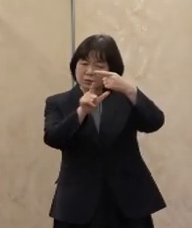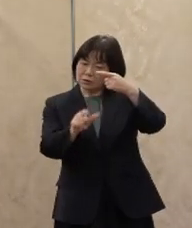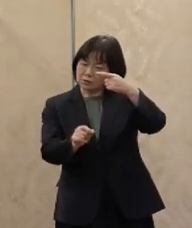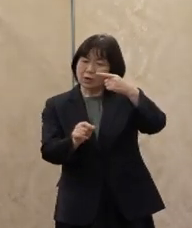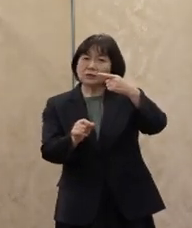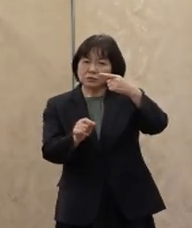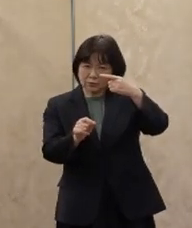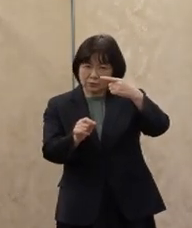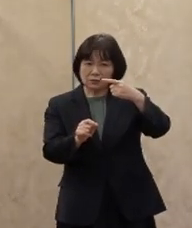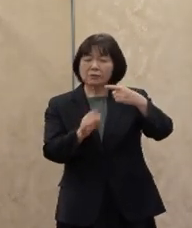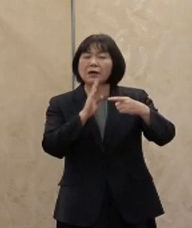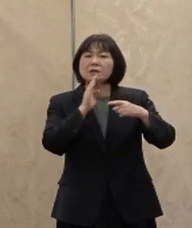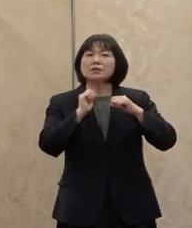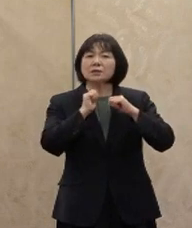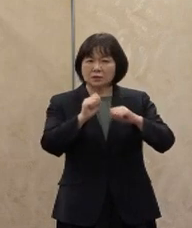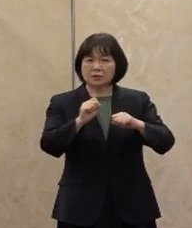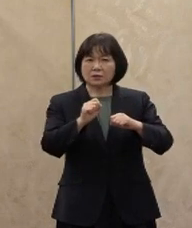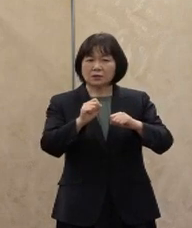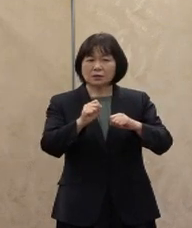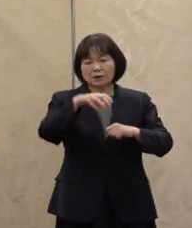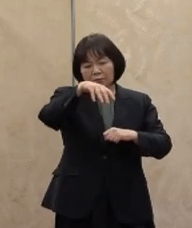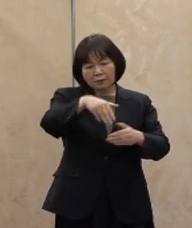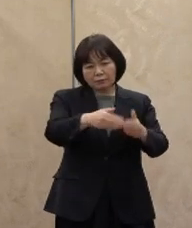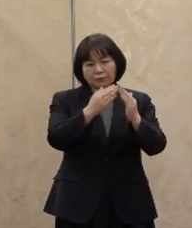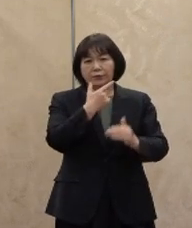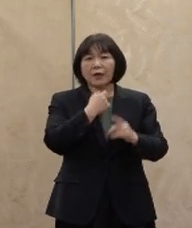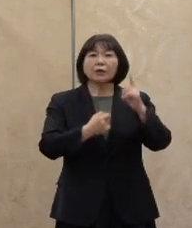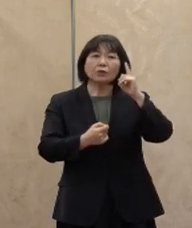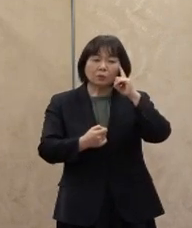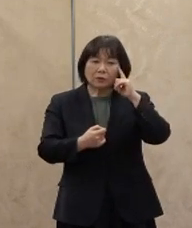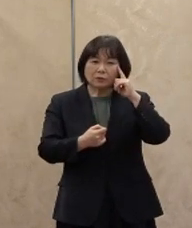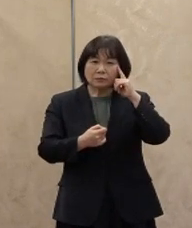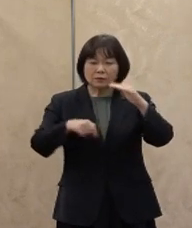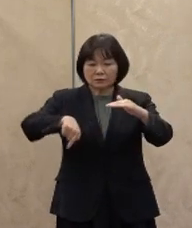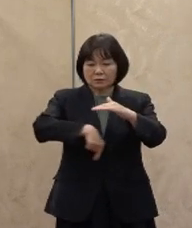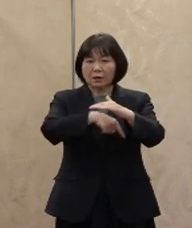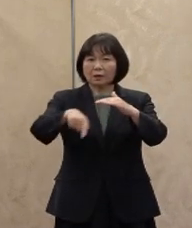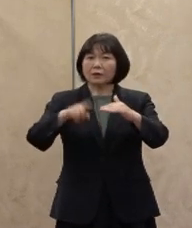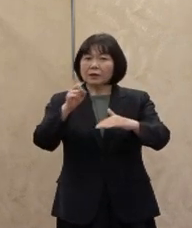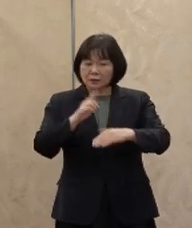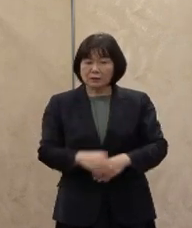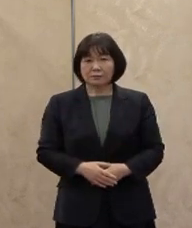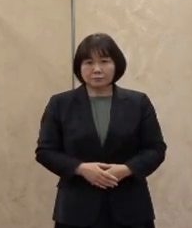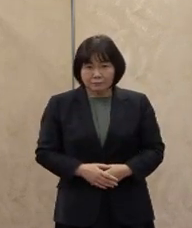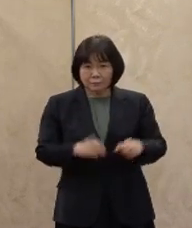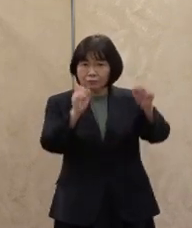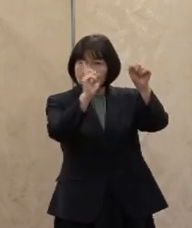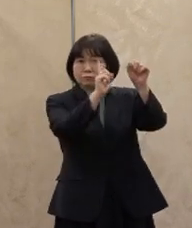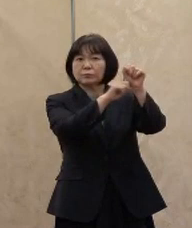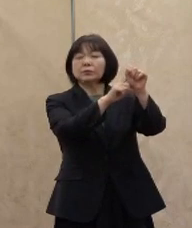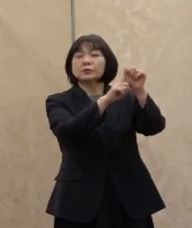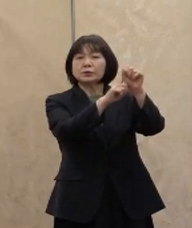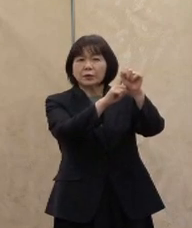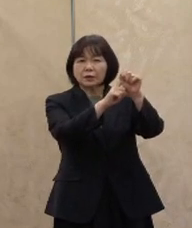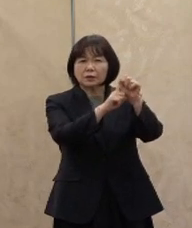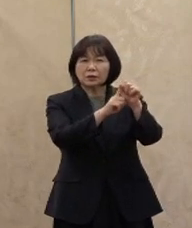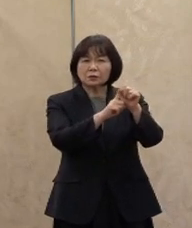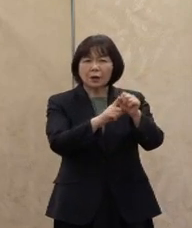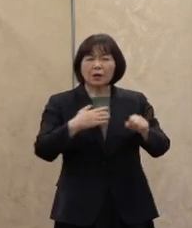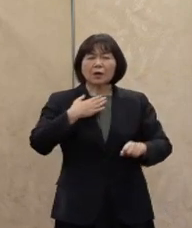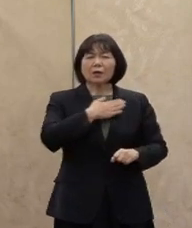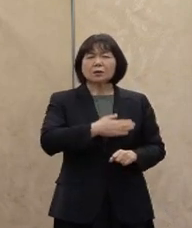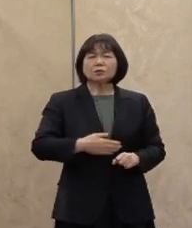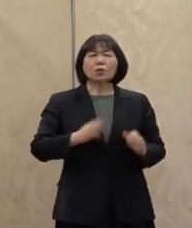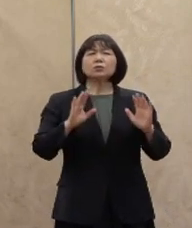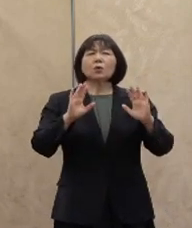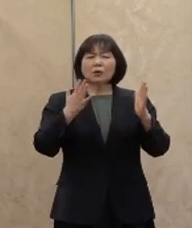にもできれば実施期間設置したいと思ってますが、まあ、どういうことかというと、趣旨としてはもう無症状でも全員